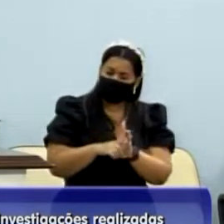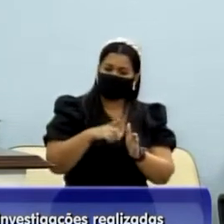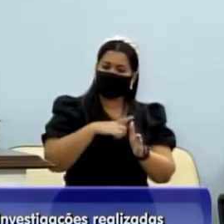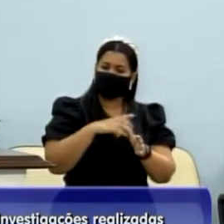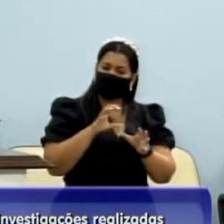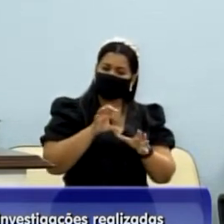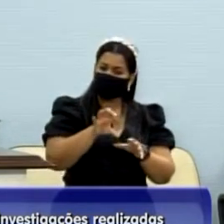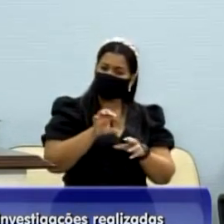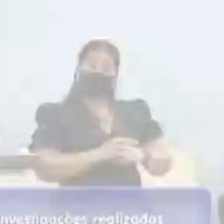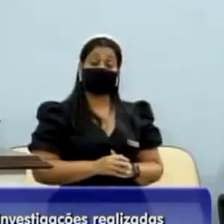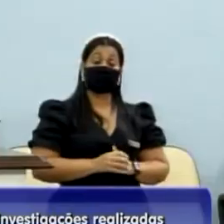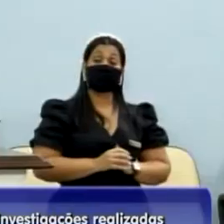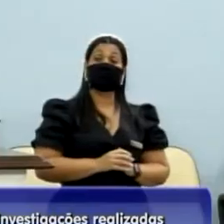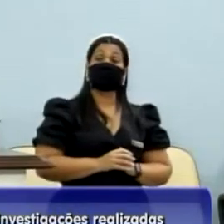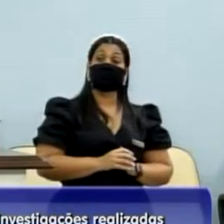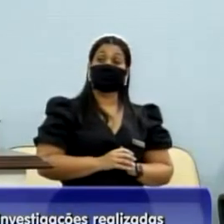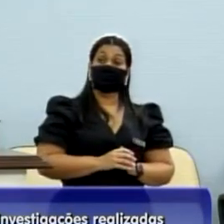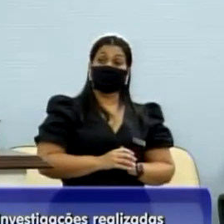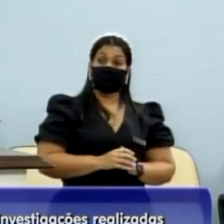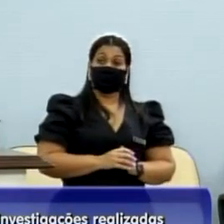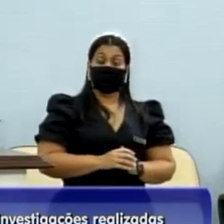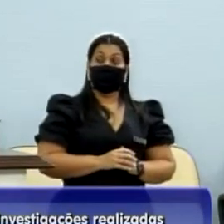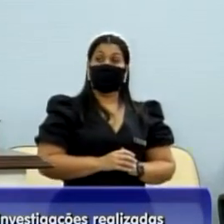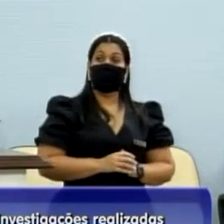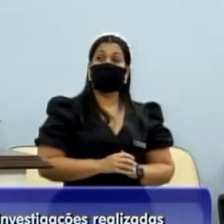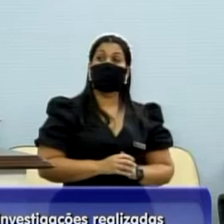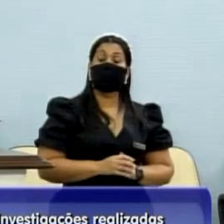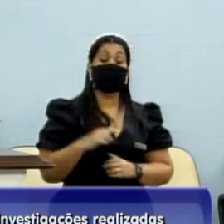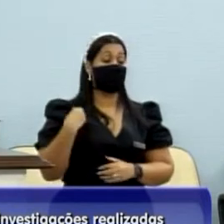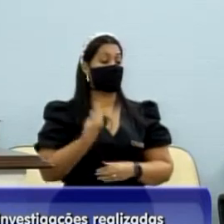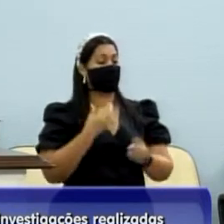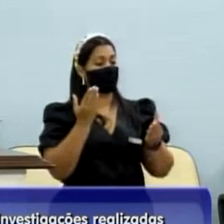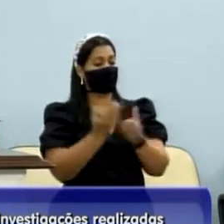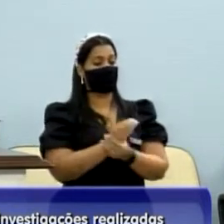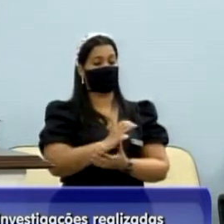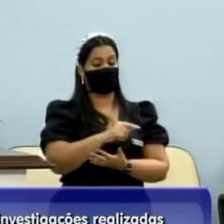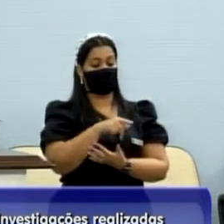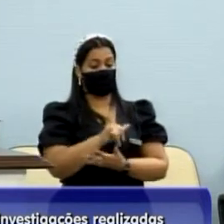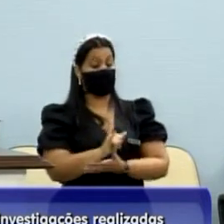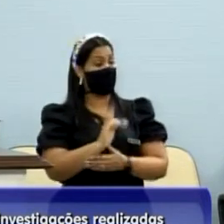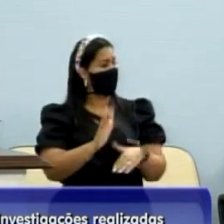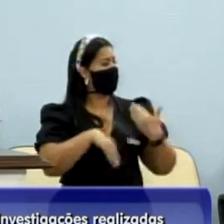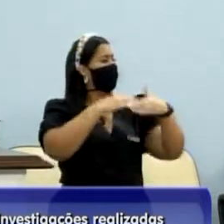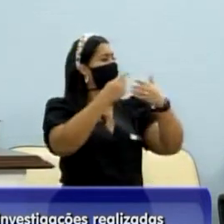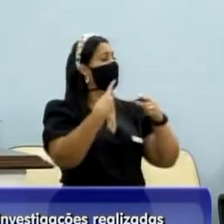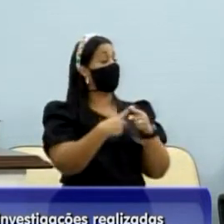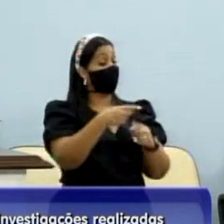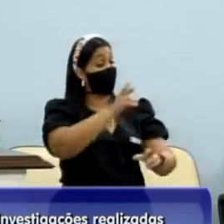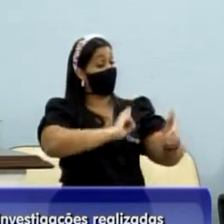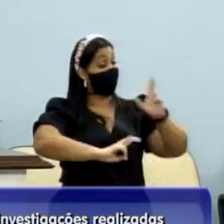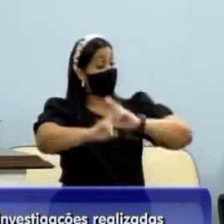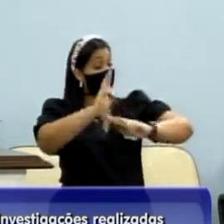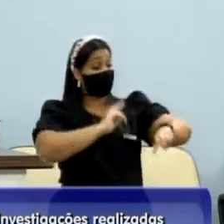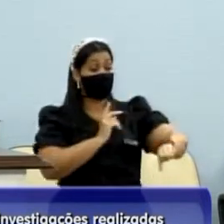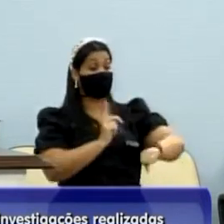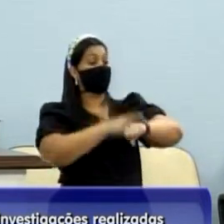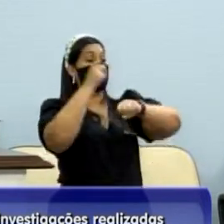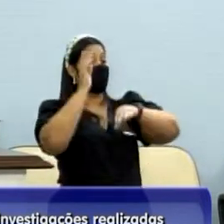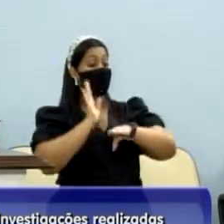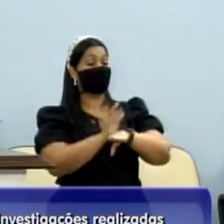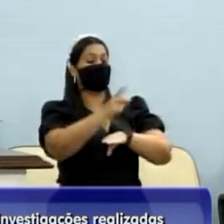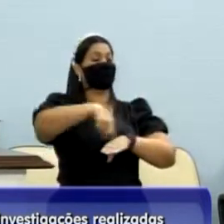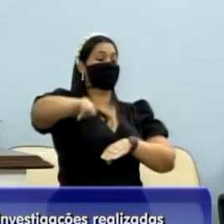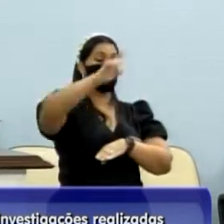diferente de outras CPIs. A nossa CPI ela é altamente produtiva porque ela tá gerando resultados imediatos e benefícios